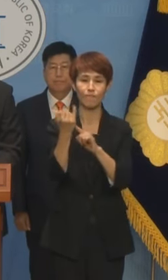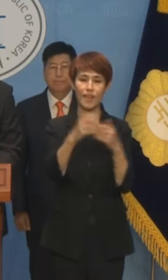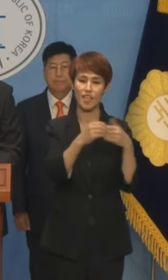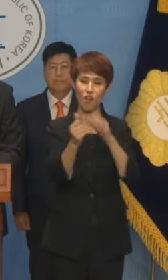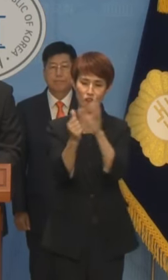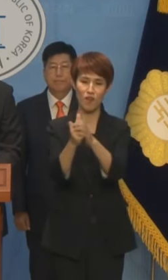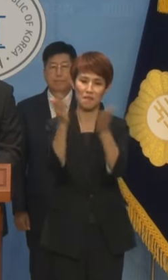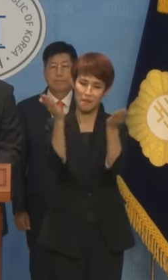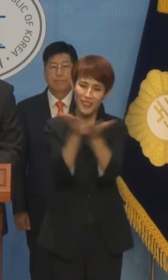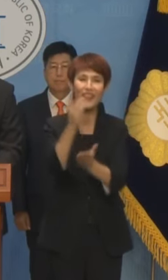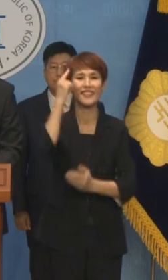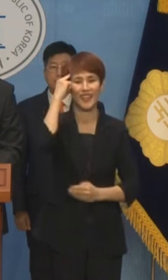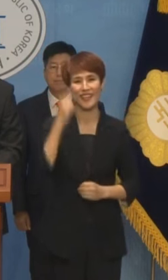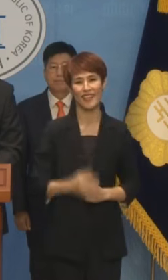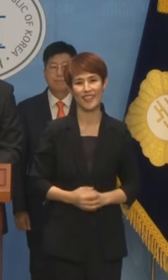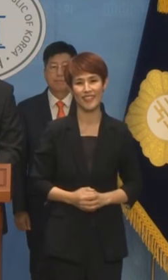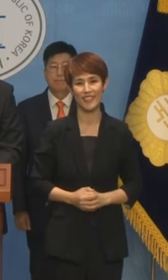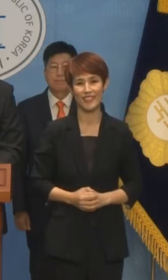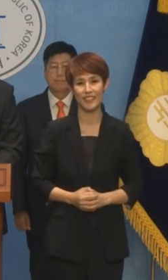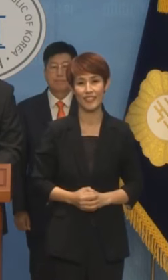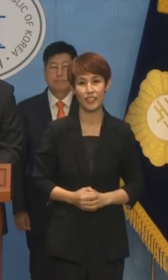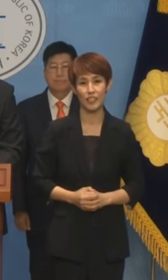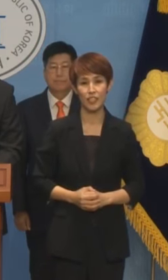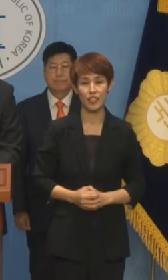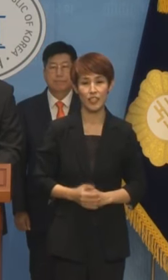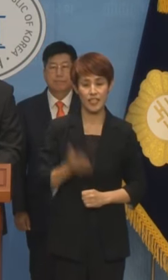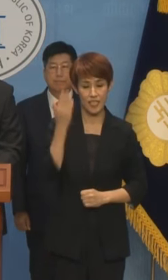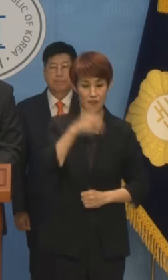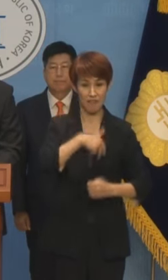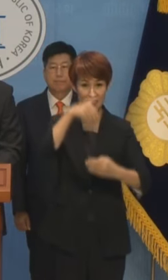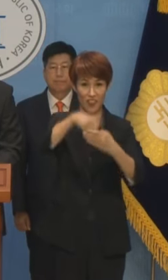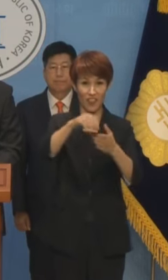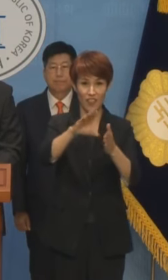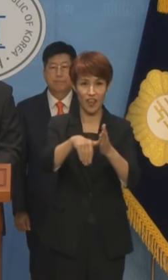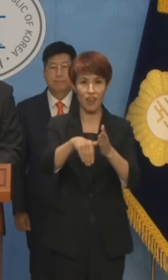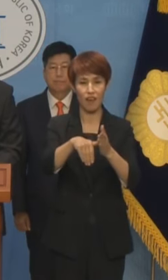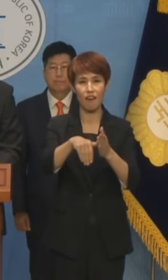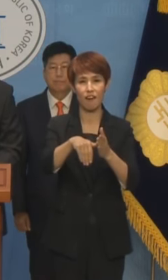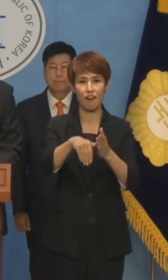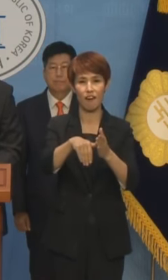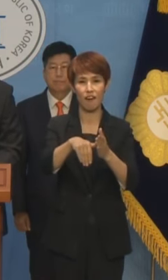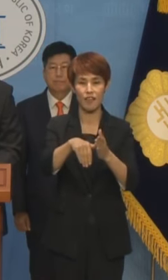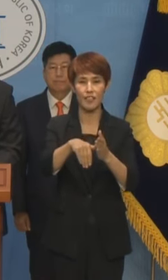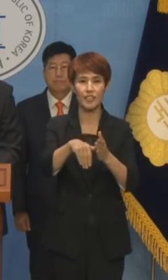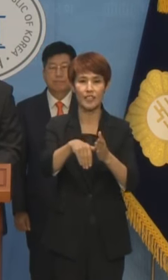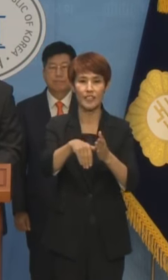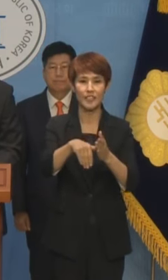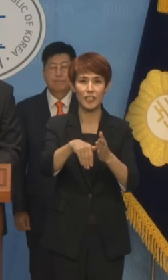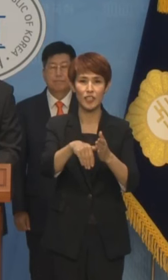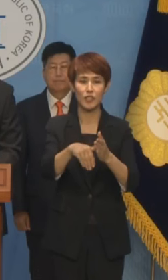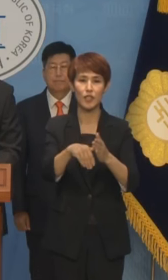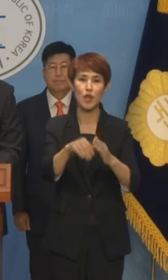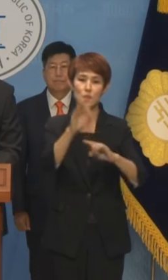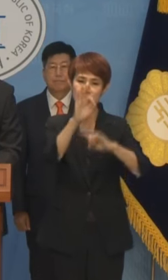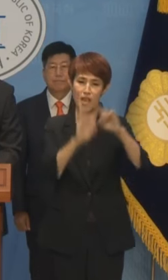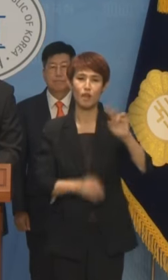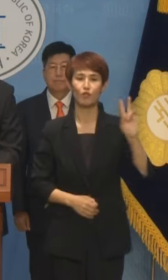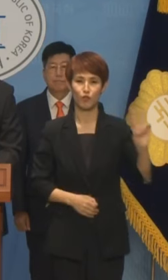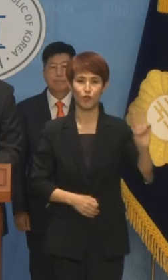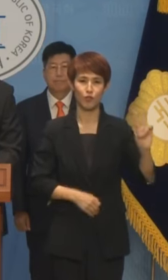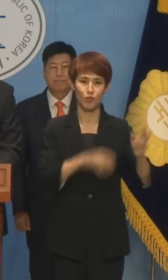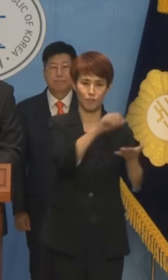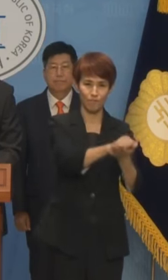생각합니다. 저희 당은 지난 총선에서 여러 우여곡절을 겪은 끝에 비례 2석,